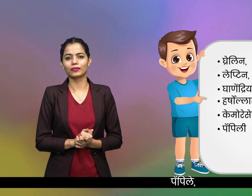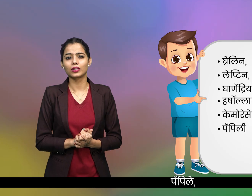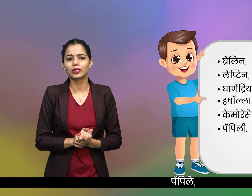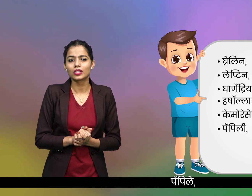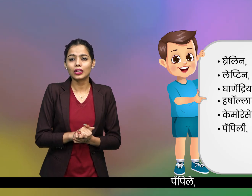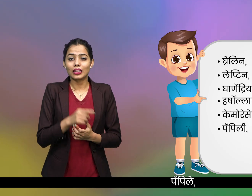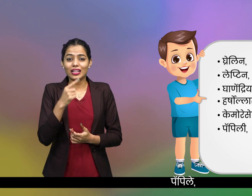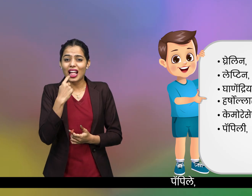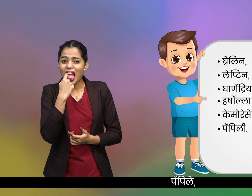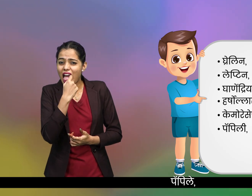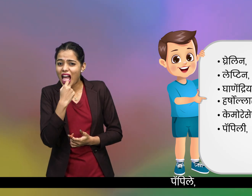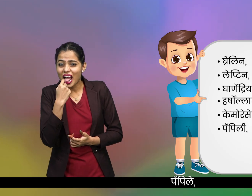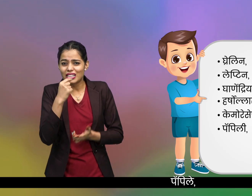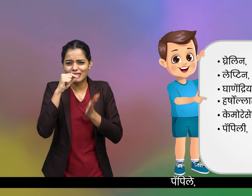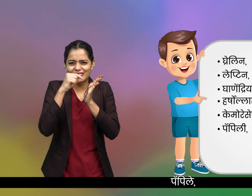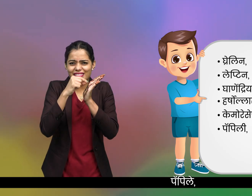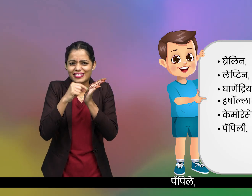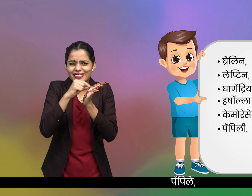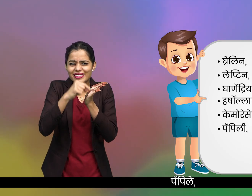पॅपिले,